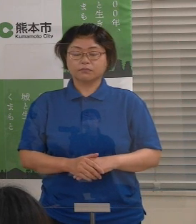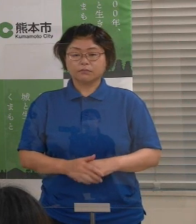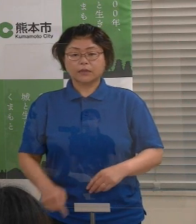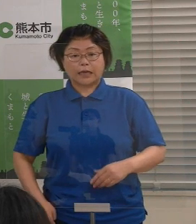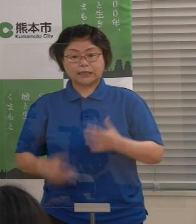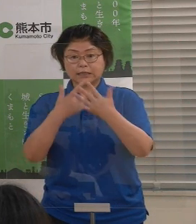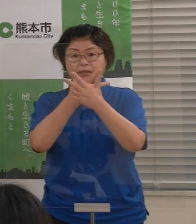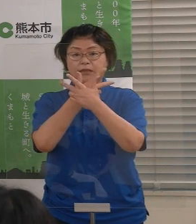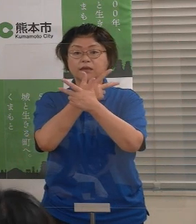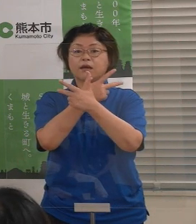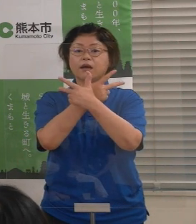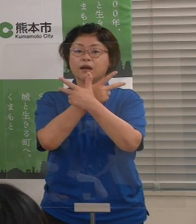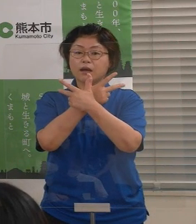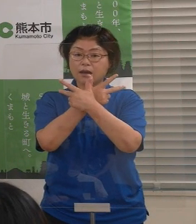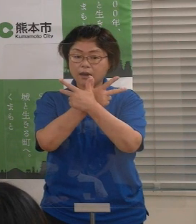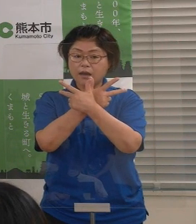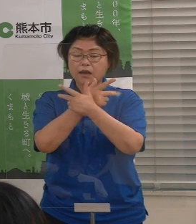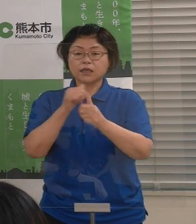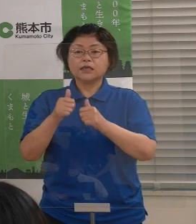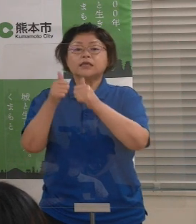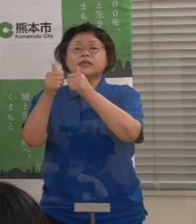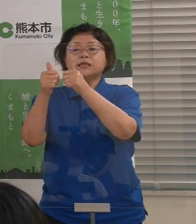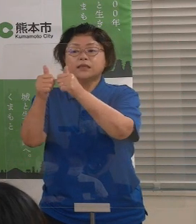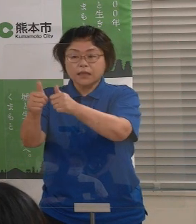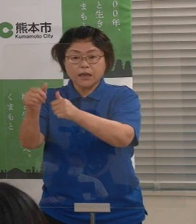足北でその何かしらその